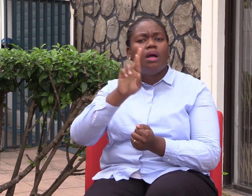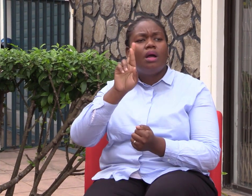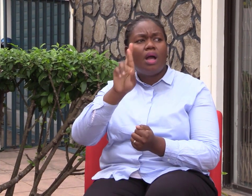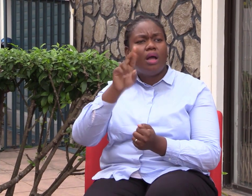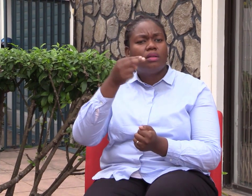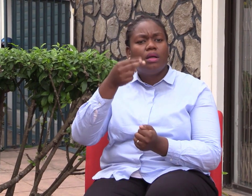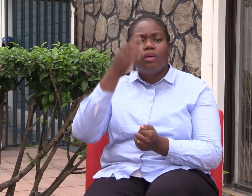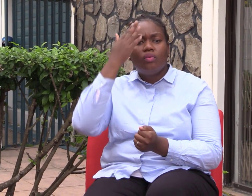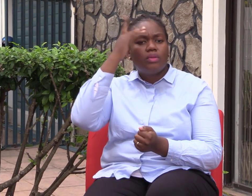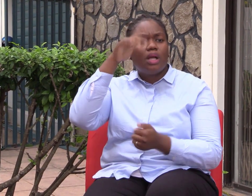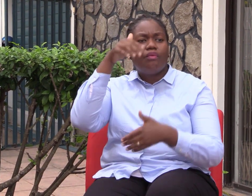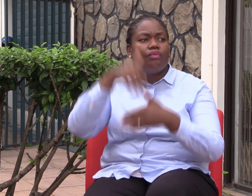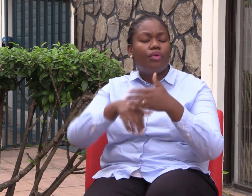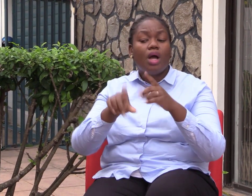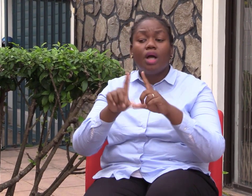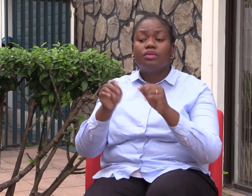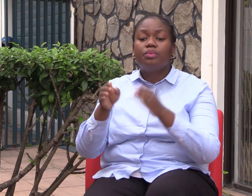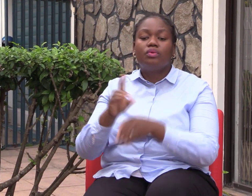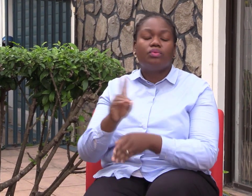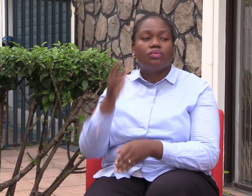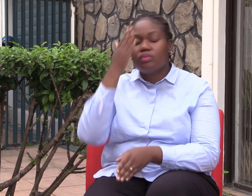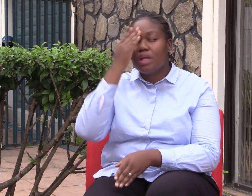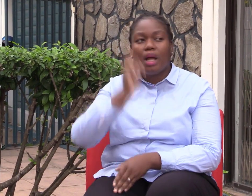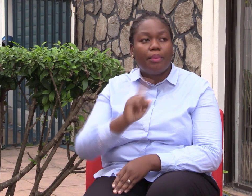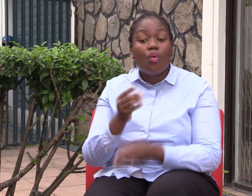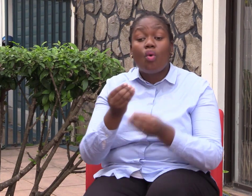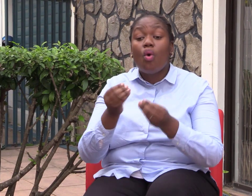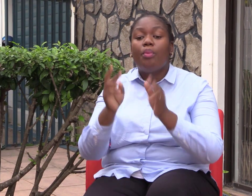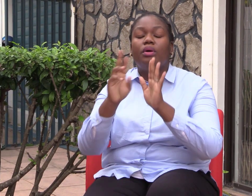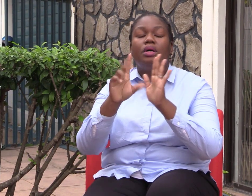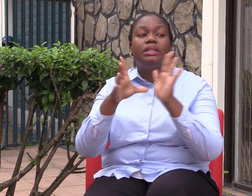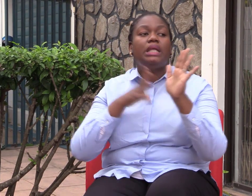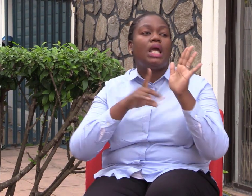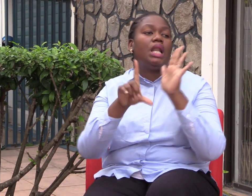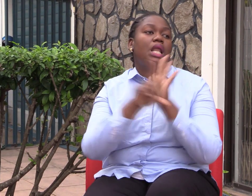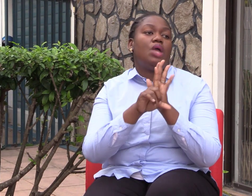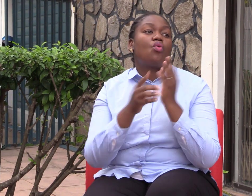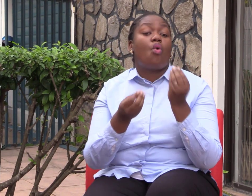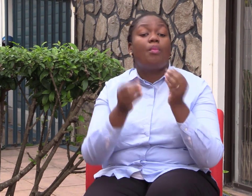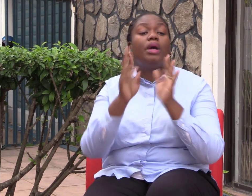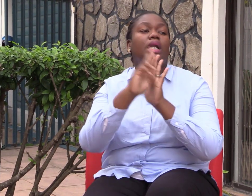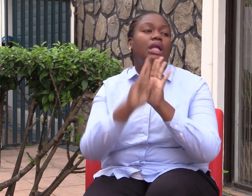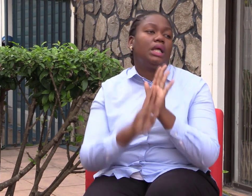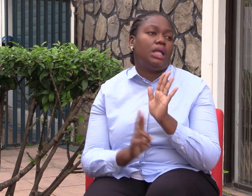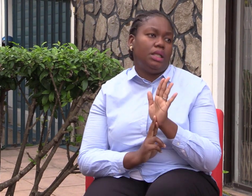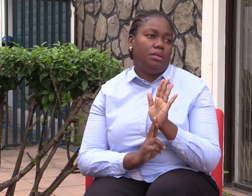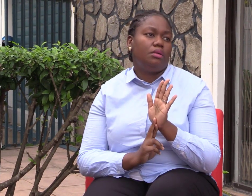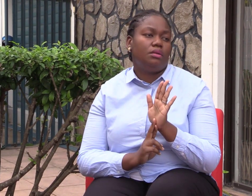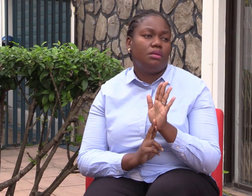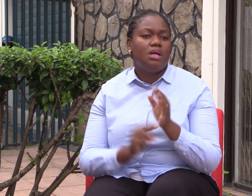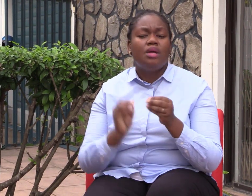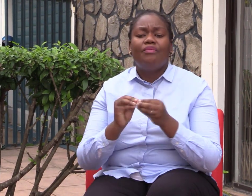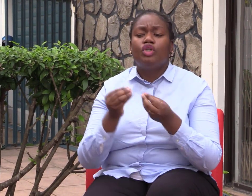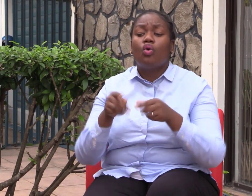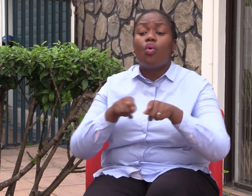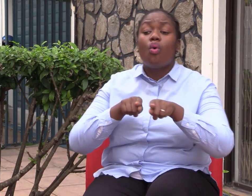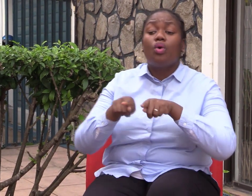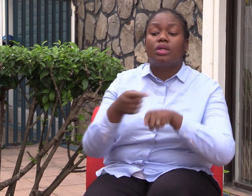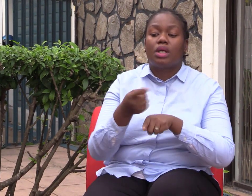de emprego. E para falar de recursos humanos, eu acho que precisamos de ter uma lei, precisamos de ter regras